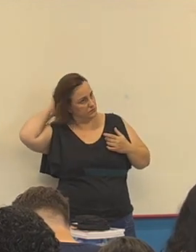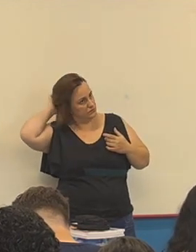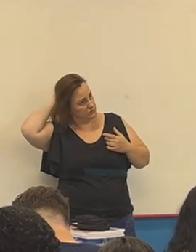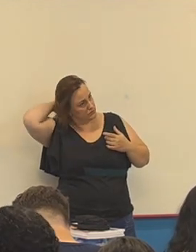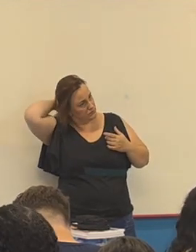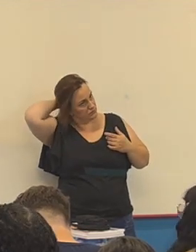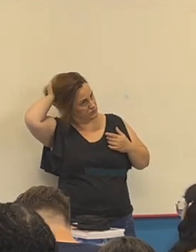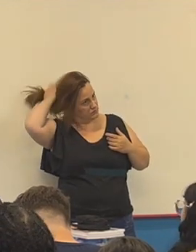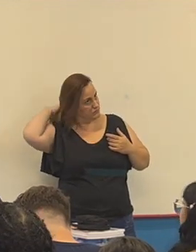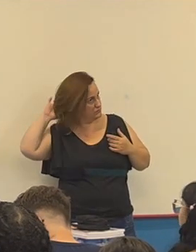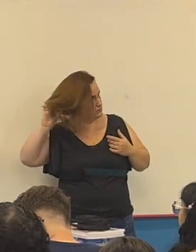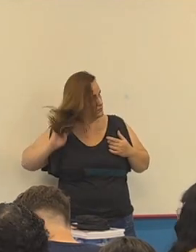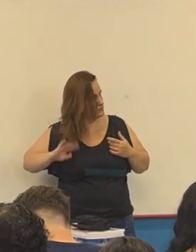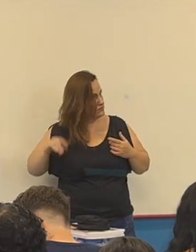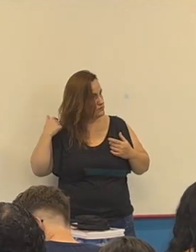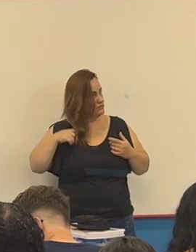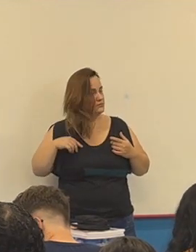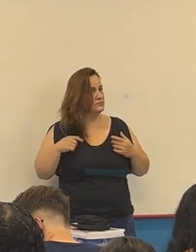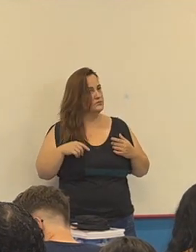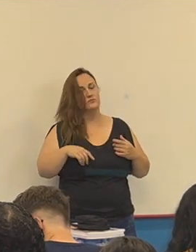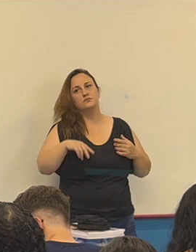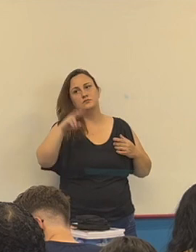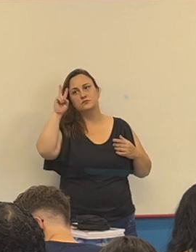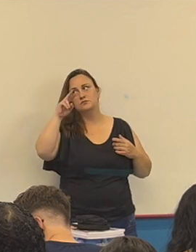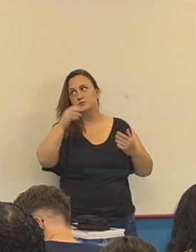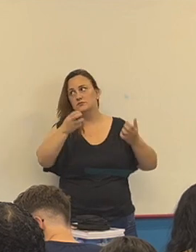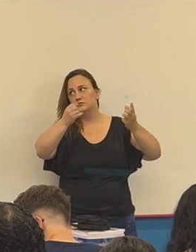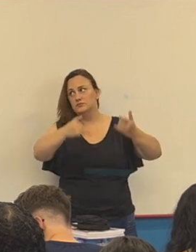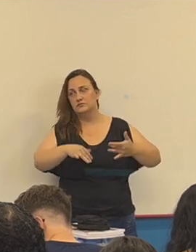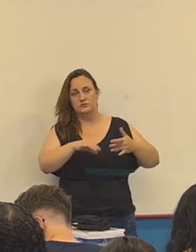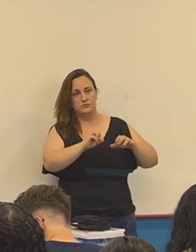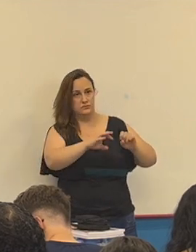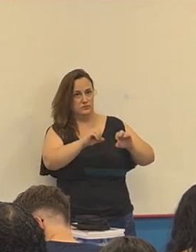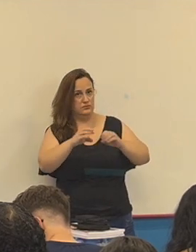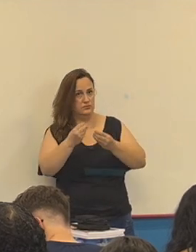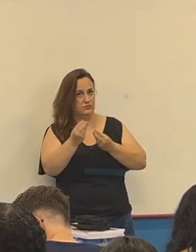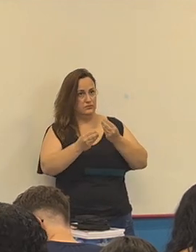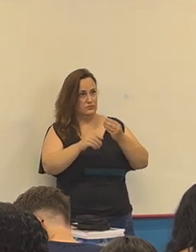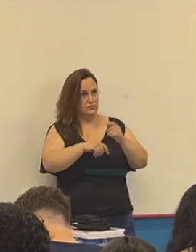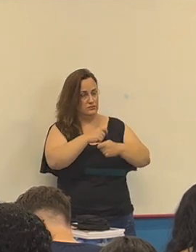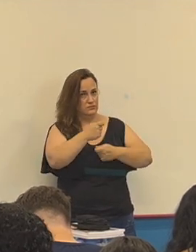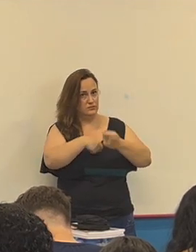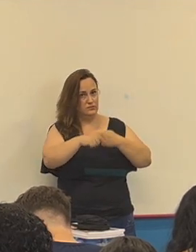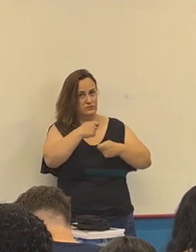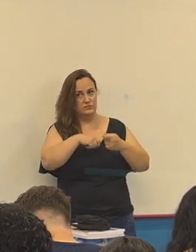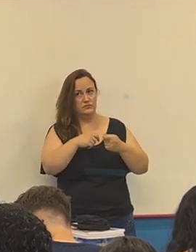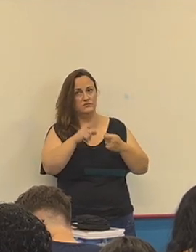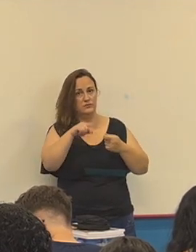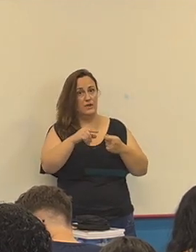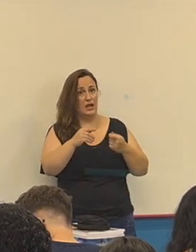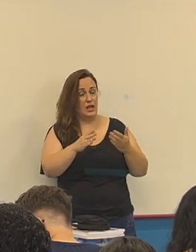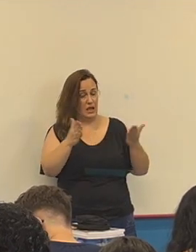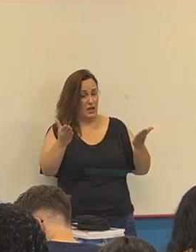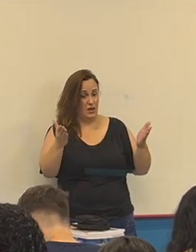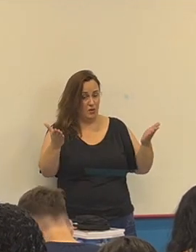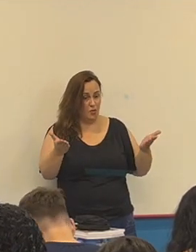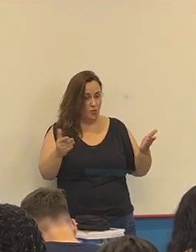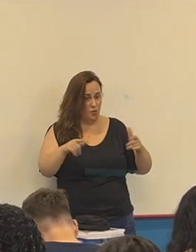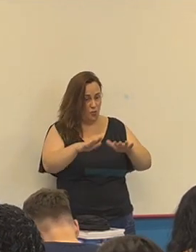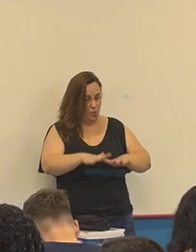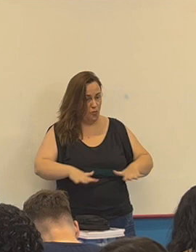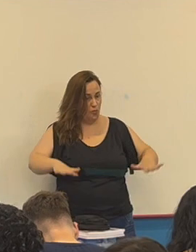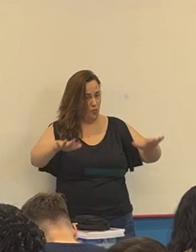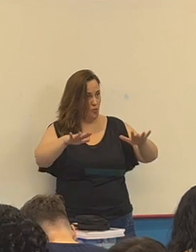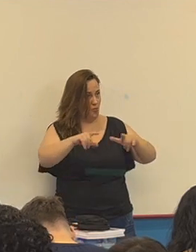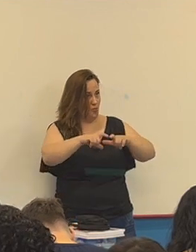Então, isso aqui é o ambiente da instruções para administração das fazendas, né? Que eu criei um ambiente colonial